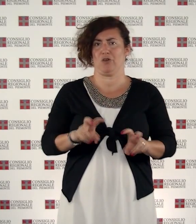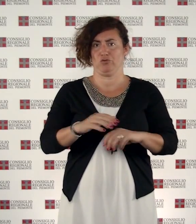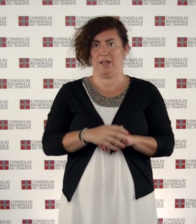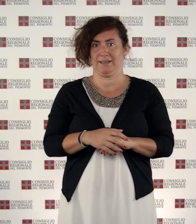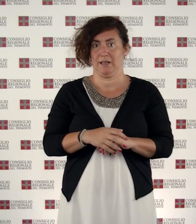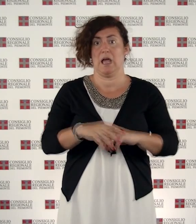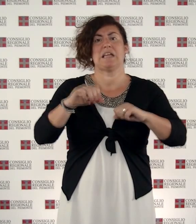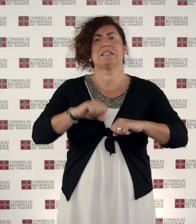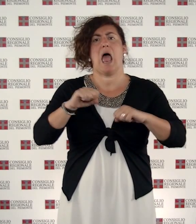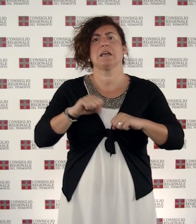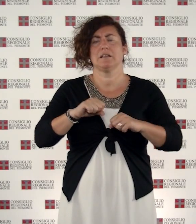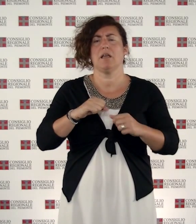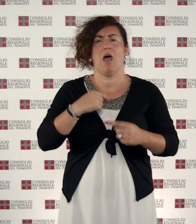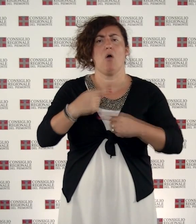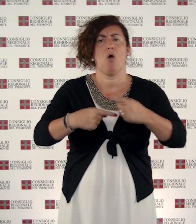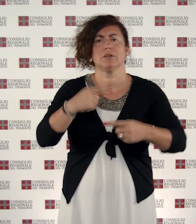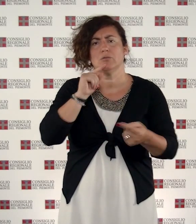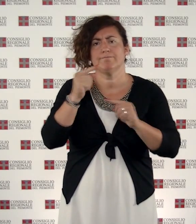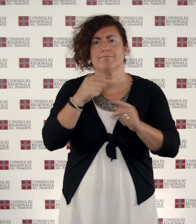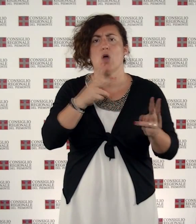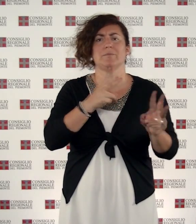sull'ospedale gradenigo di torino